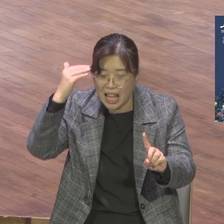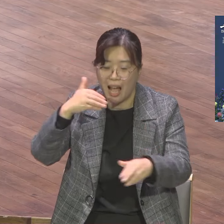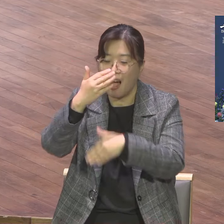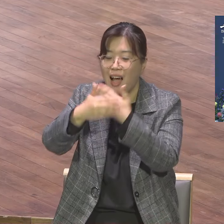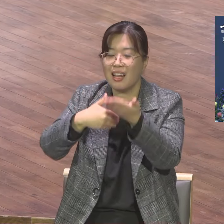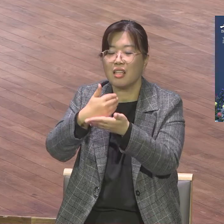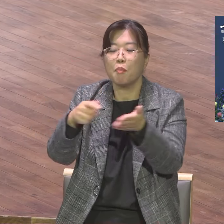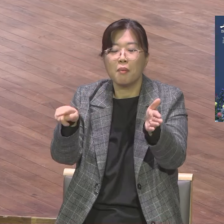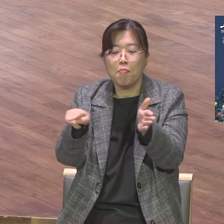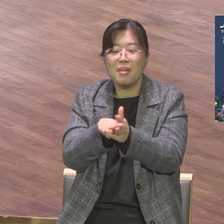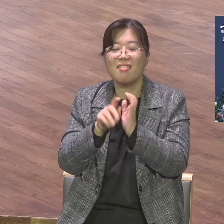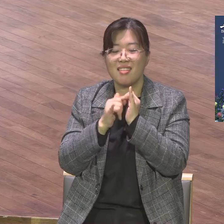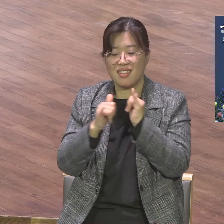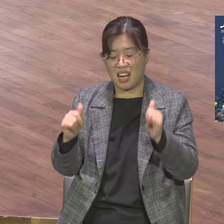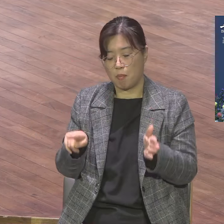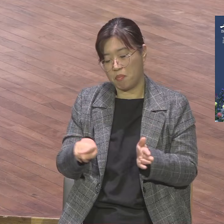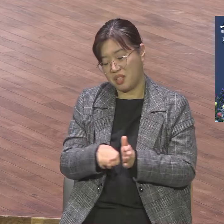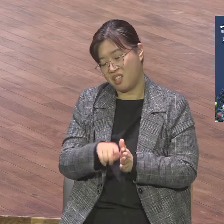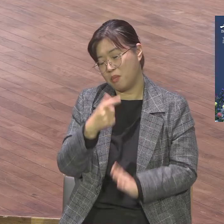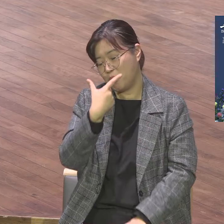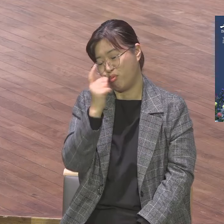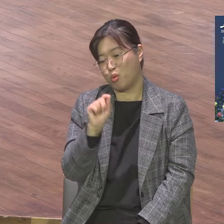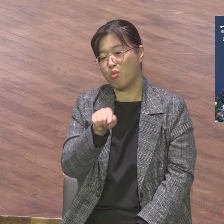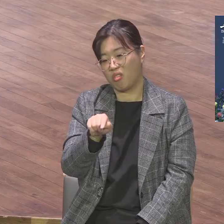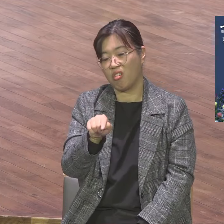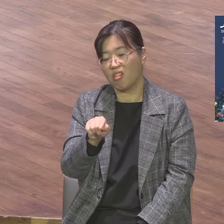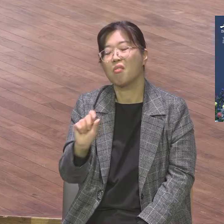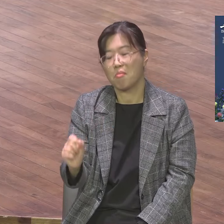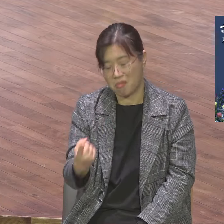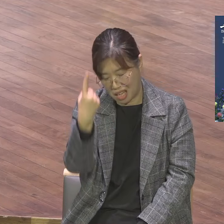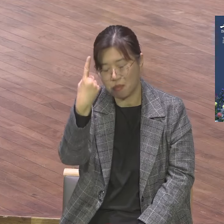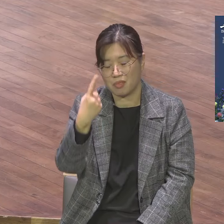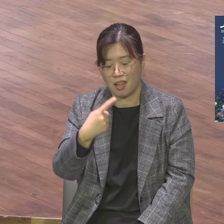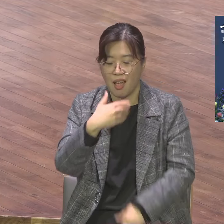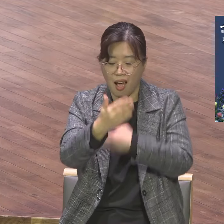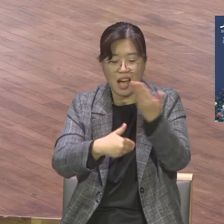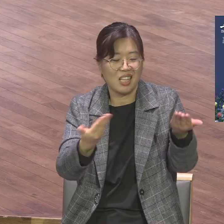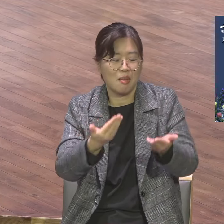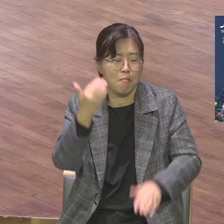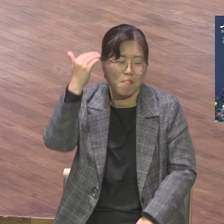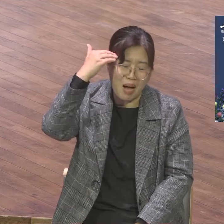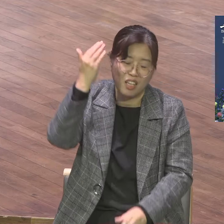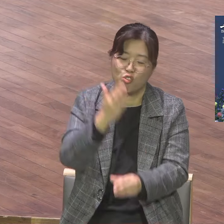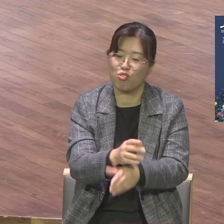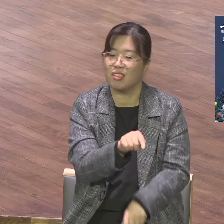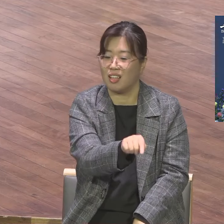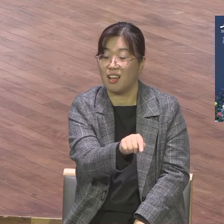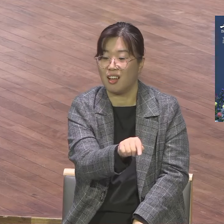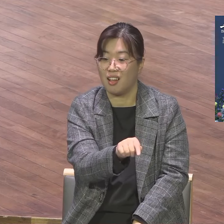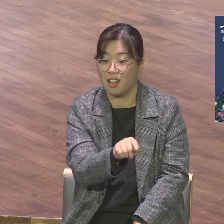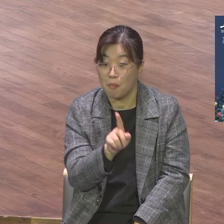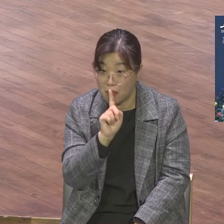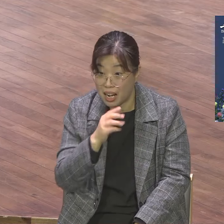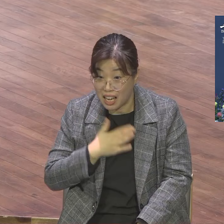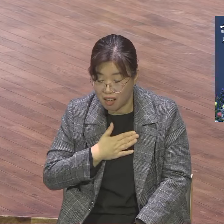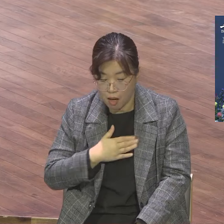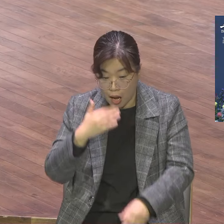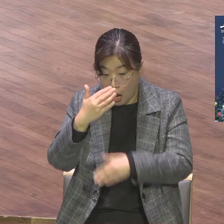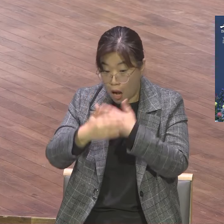그렇지 못하는 삶을 사느냐 하나님의 역사를 체험하느냐 못하느냐와 직결되어 있다는 얘기예요. 하나님의